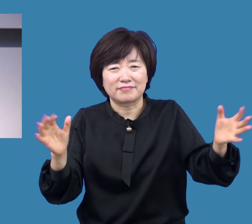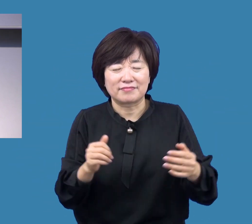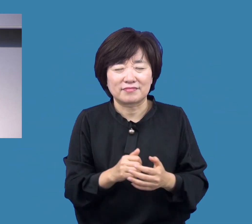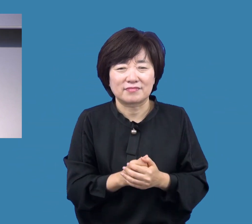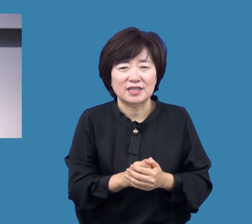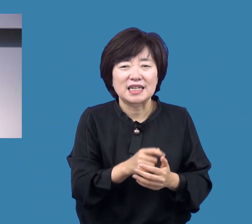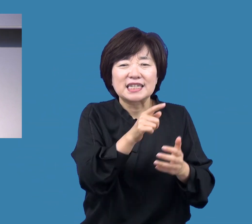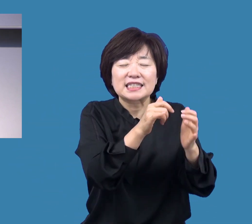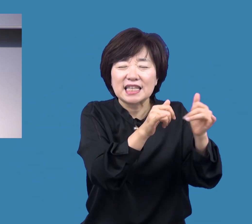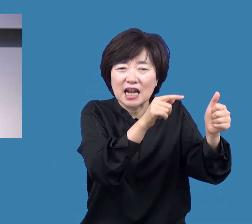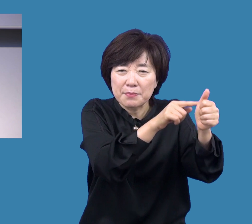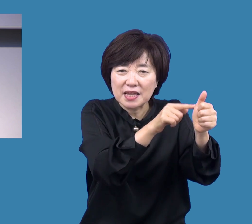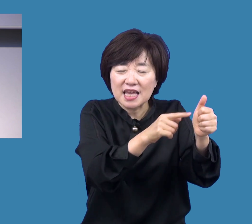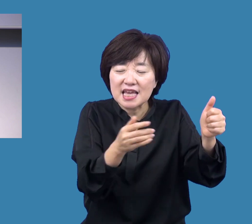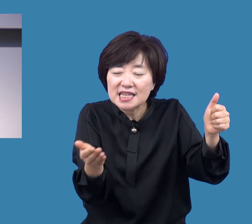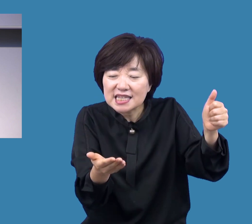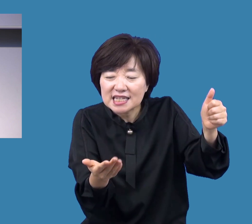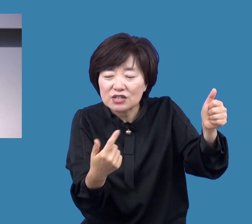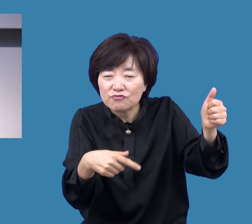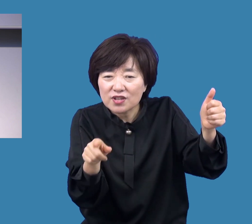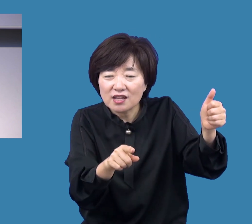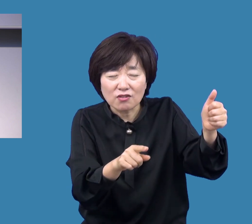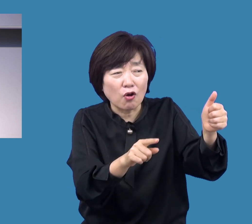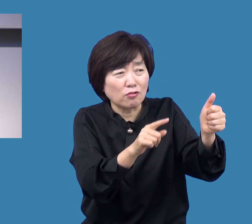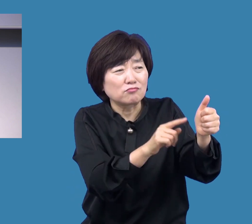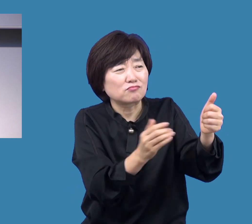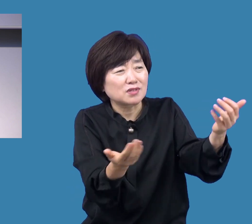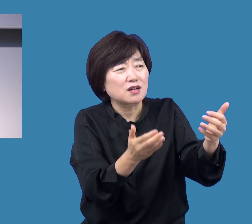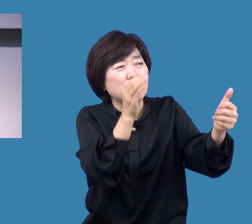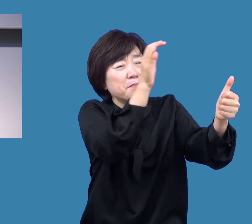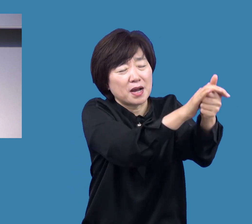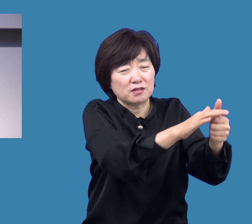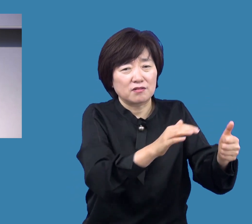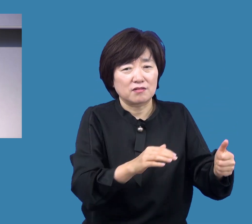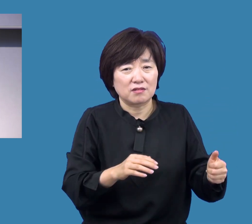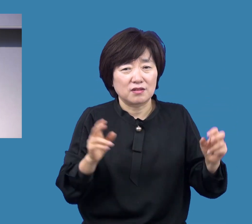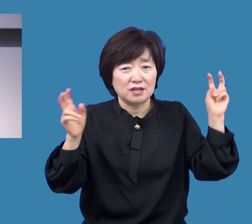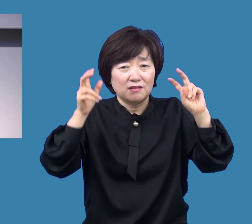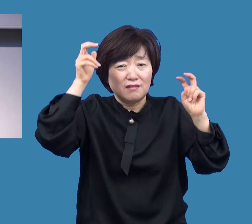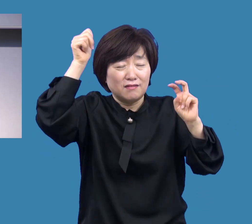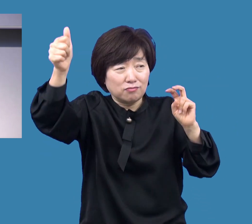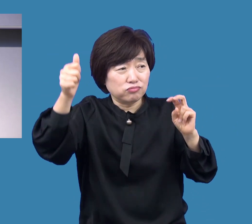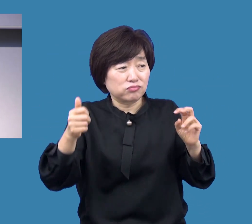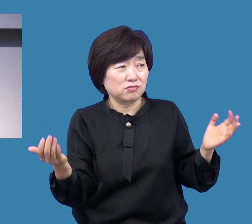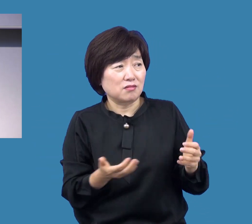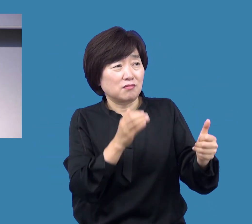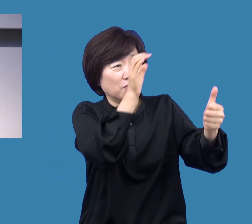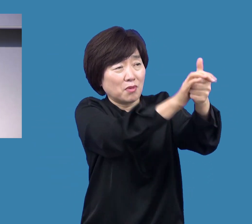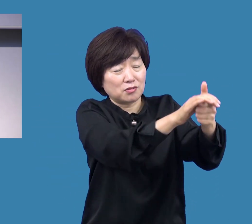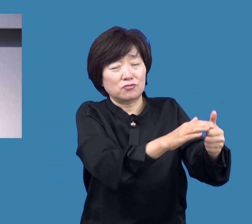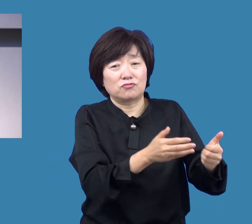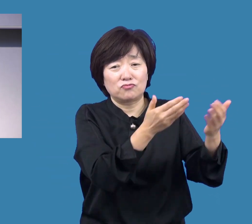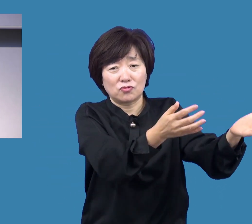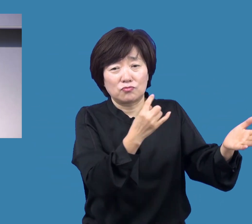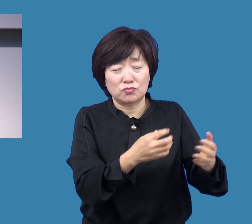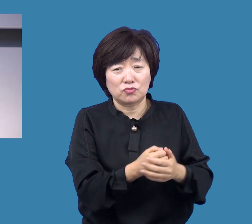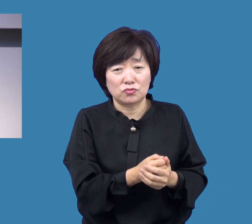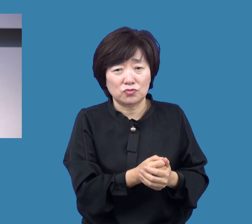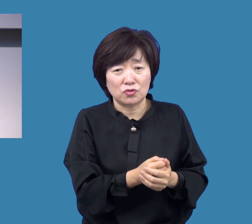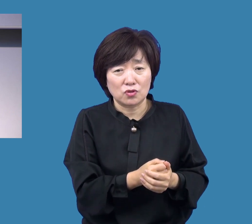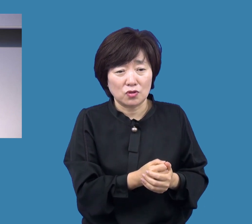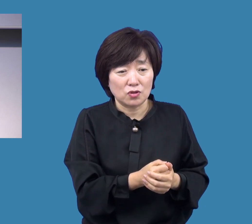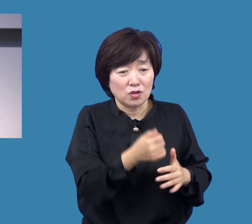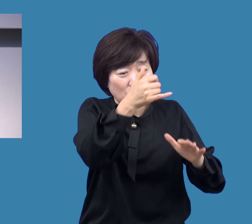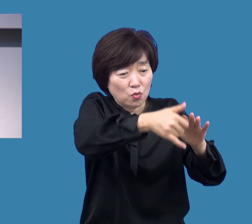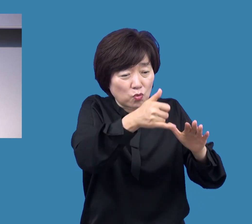그 사람한테 일을 위해서 불도저 좀 몰아. 그러고 사장이, 주인이 그냥 불도저 맡겨놓은 거야. 그럼 공사 끝나면 다시 뺏어가는